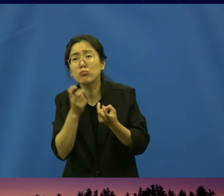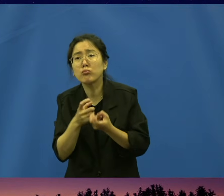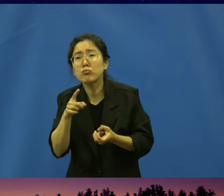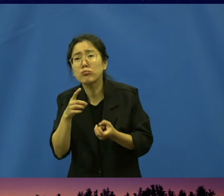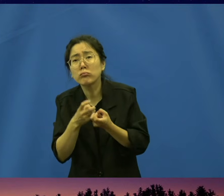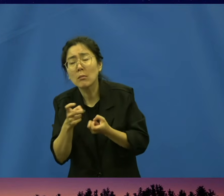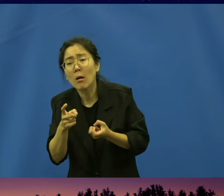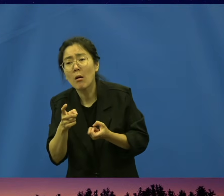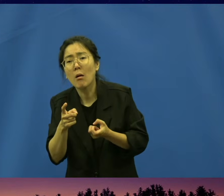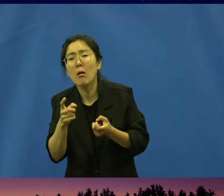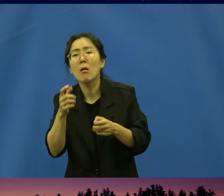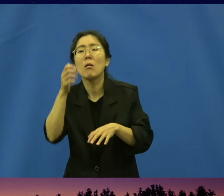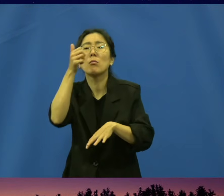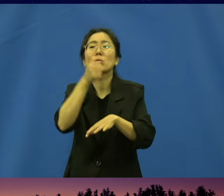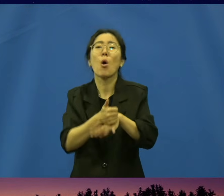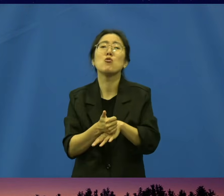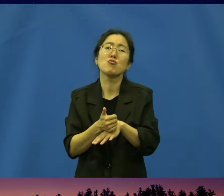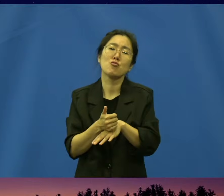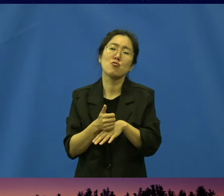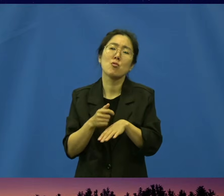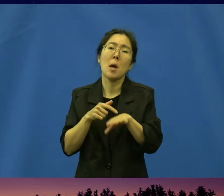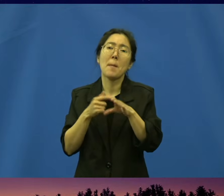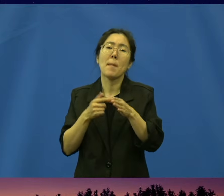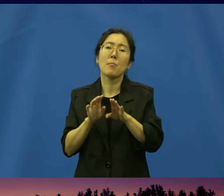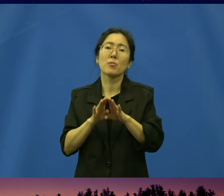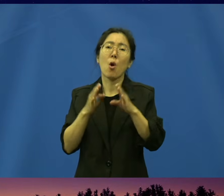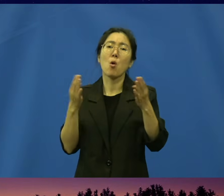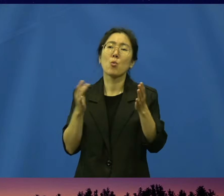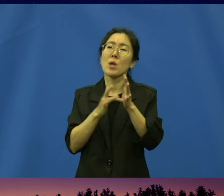믿을 마음이 그들 가운데 열려간다는 것입니다.